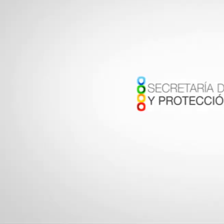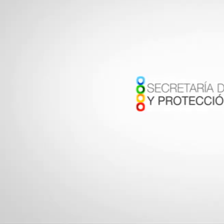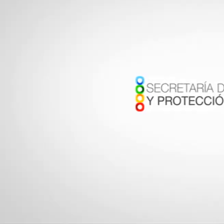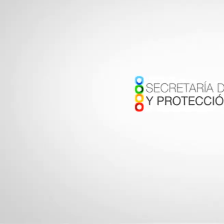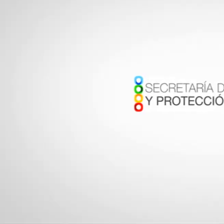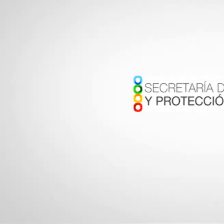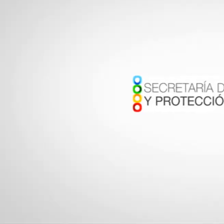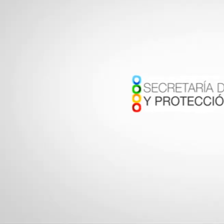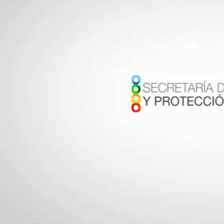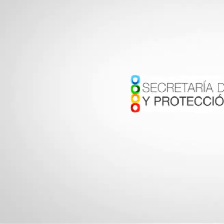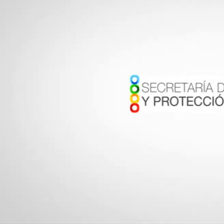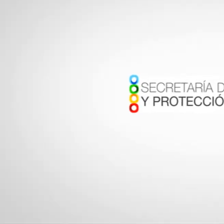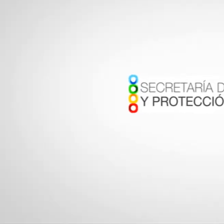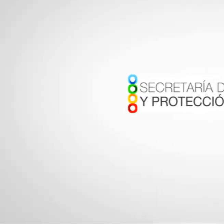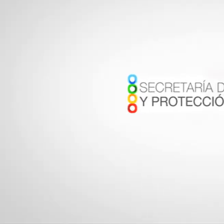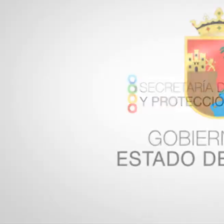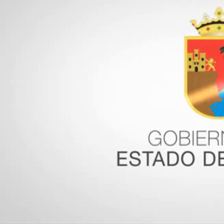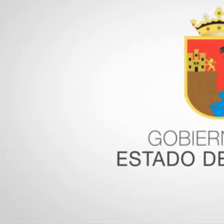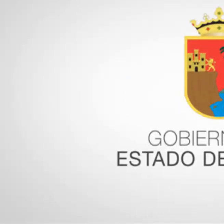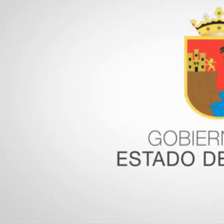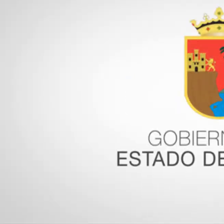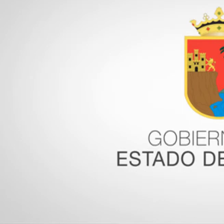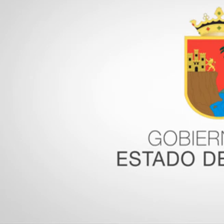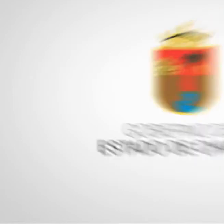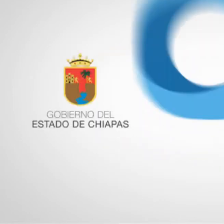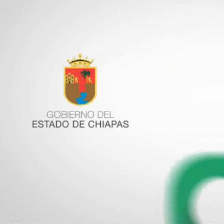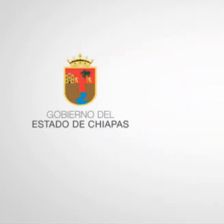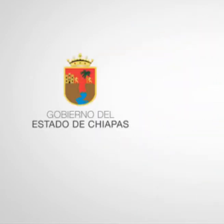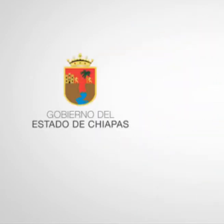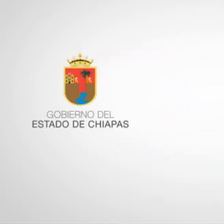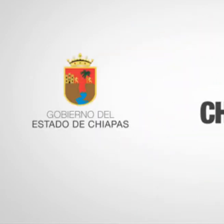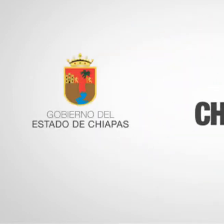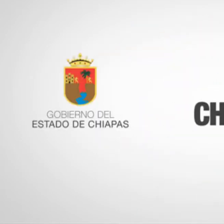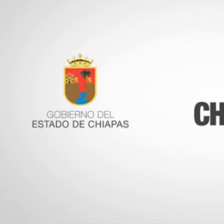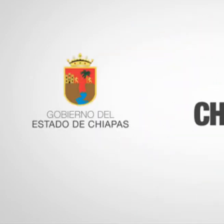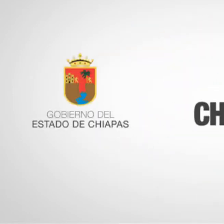Secretaría de Seguridad y Protección Ciudadana, Gobierno de Chiapas. Chiapas nos une.